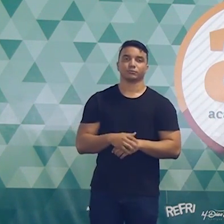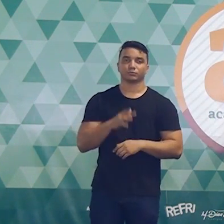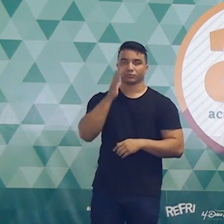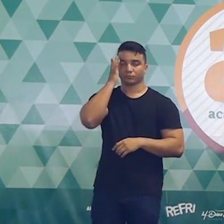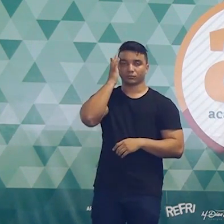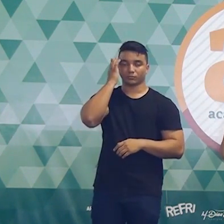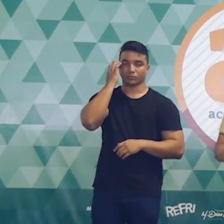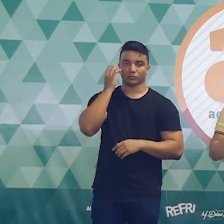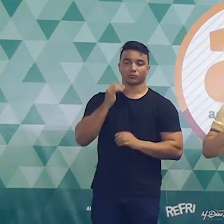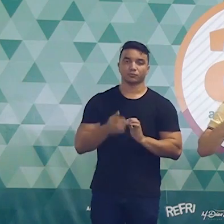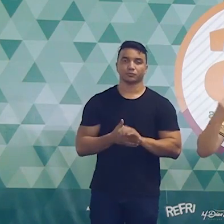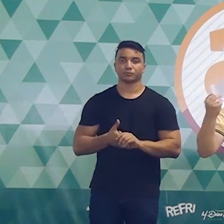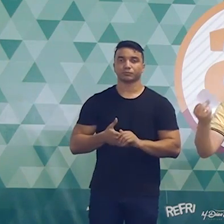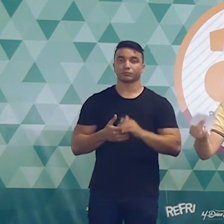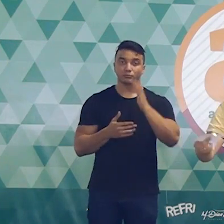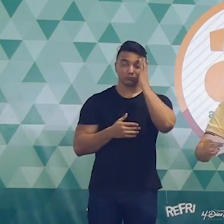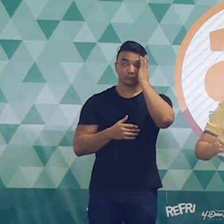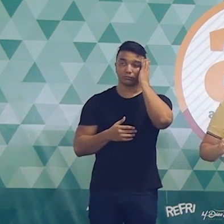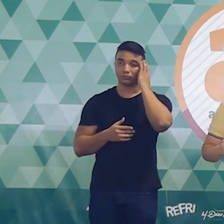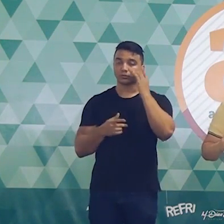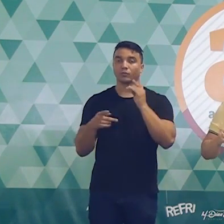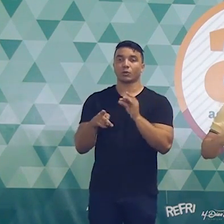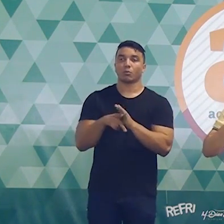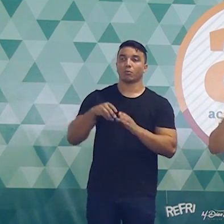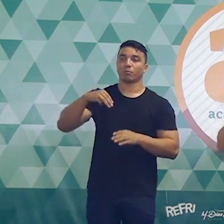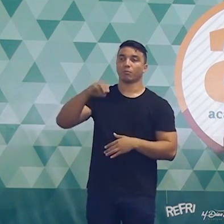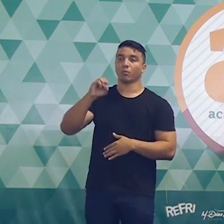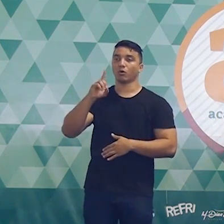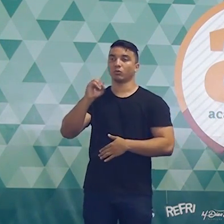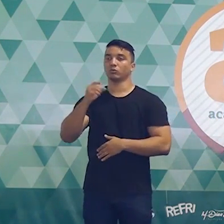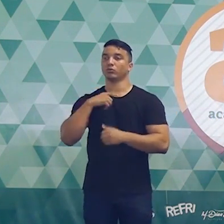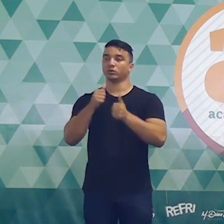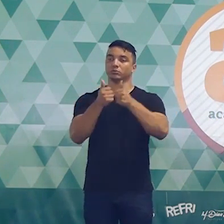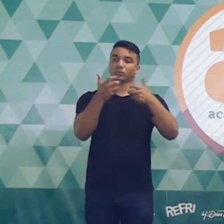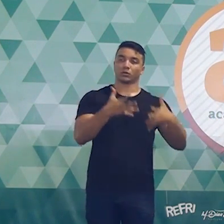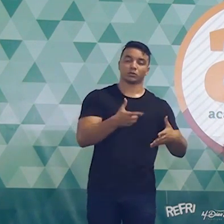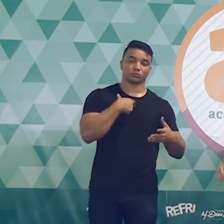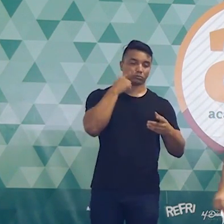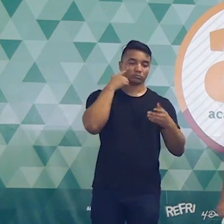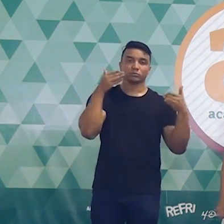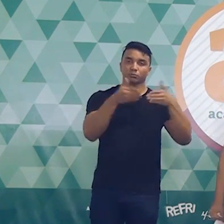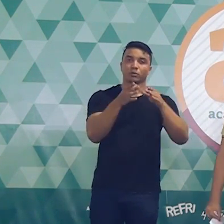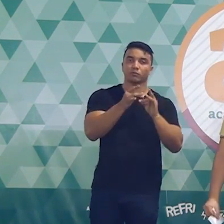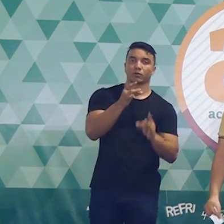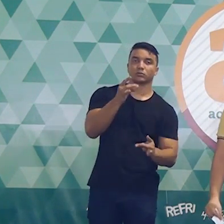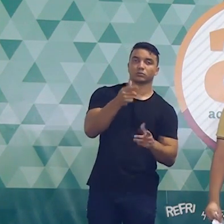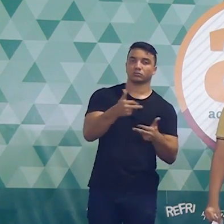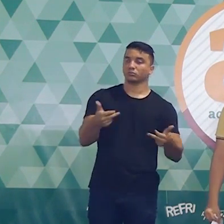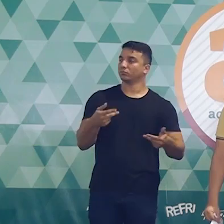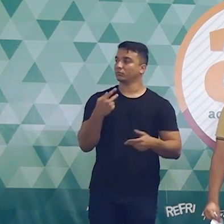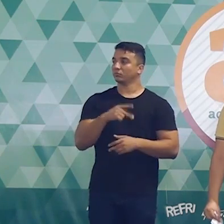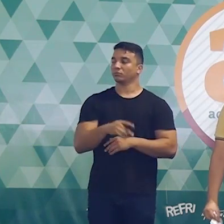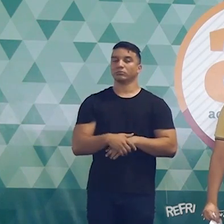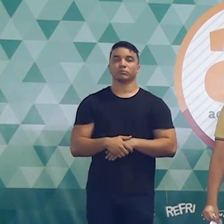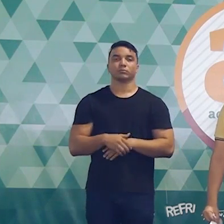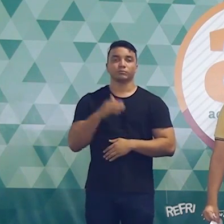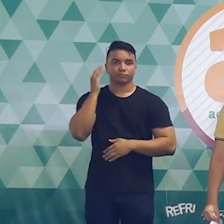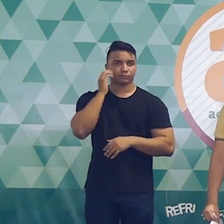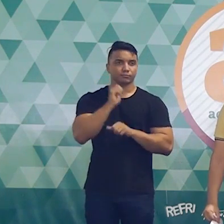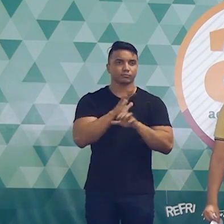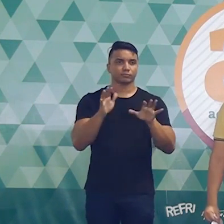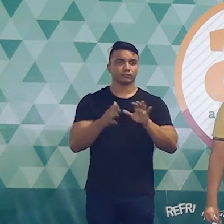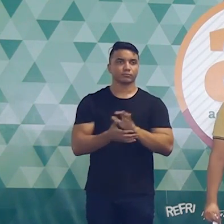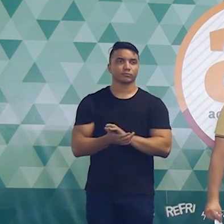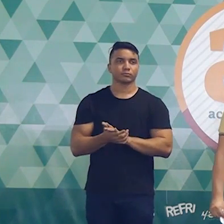qualidade. Tudo isso é detalhamento. Adjuntos adverbiais de modo, explicações, especificações, detalhamento. Deu para entender ou não